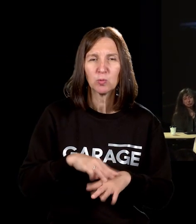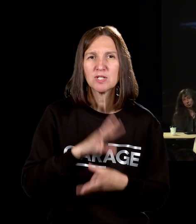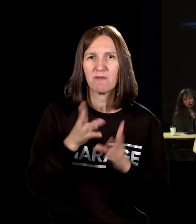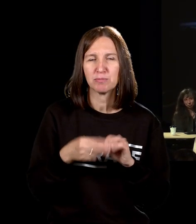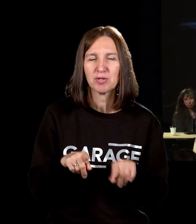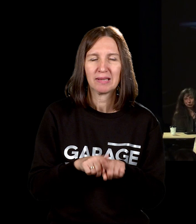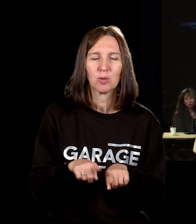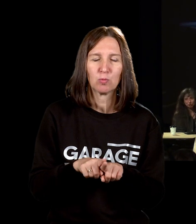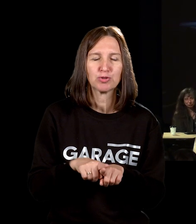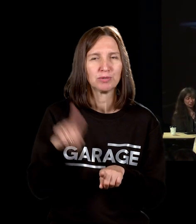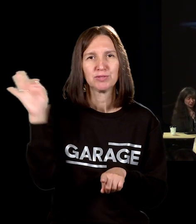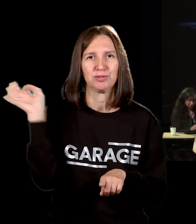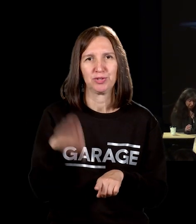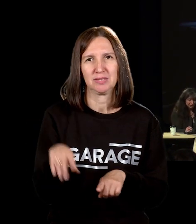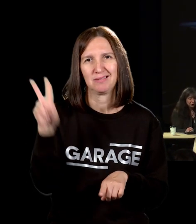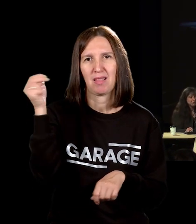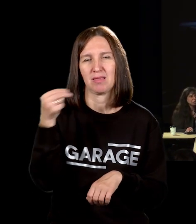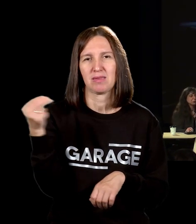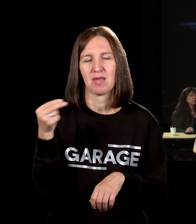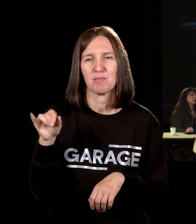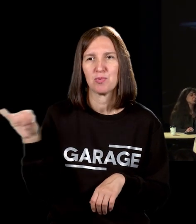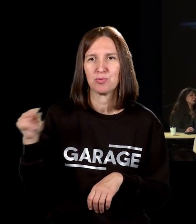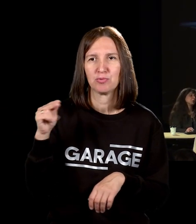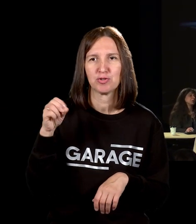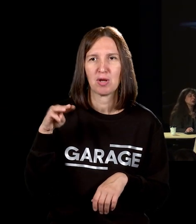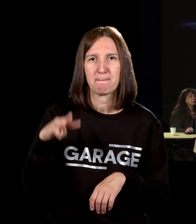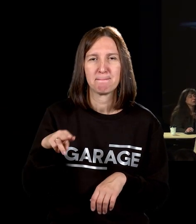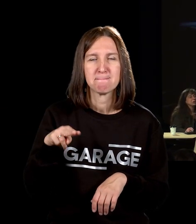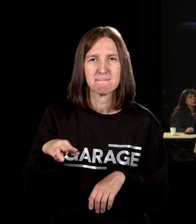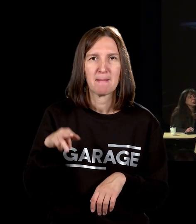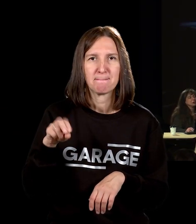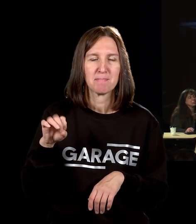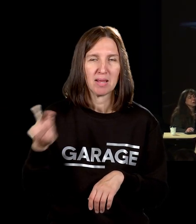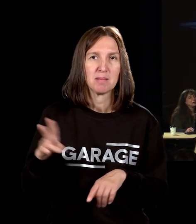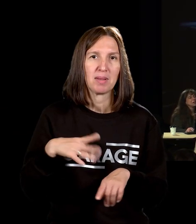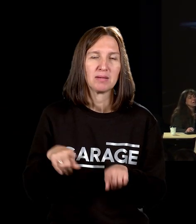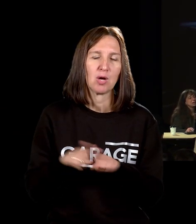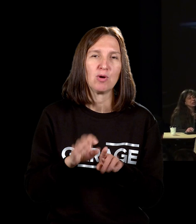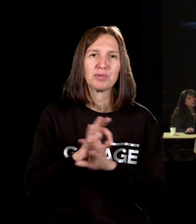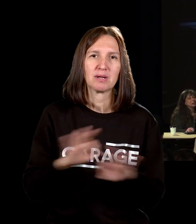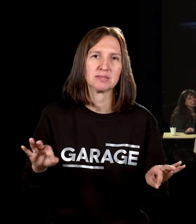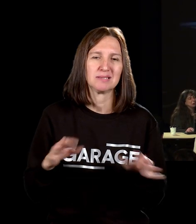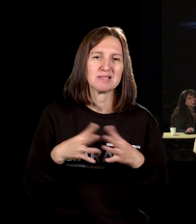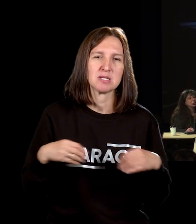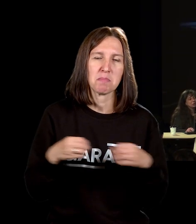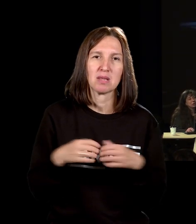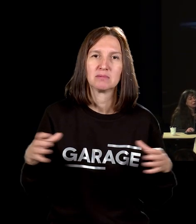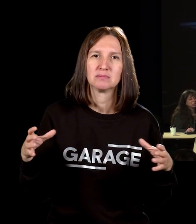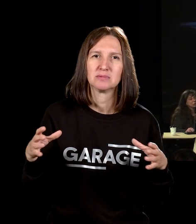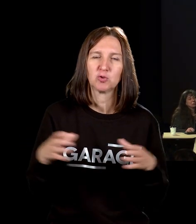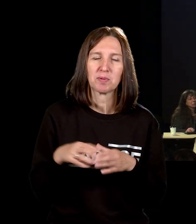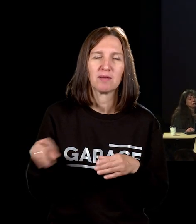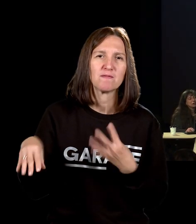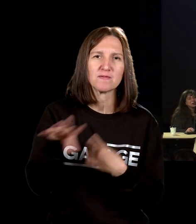таких любимых сюжетов Чепманов, такое у них было прекрасное семейное собрание, где все эти